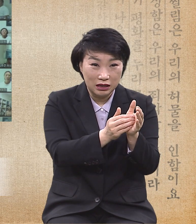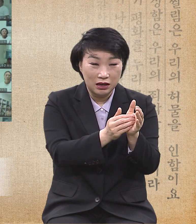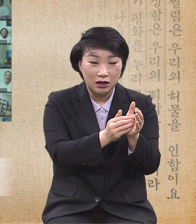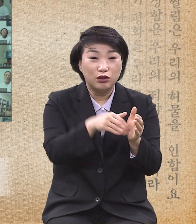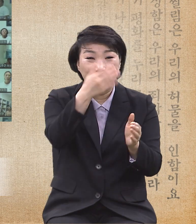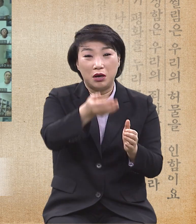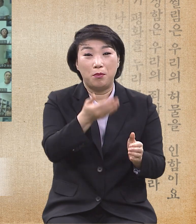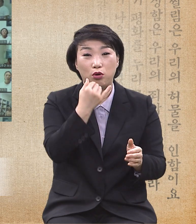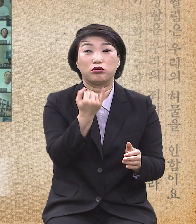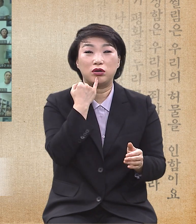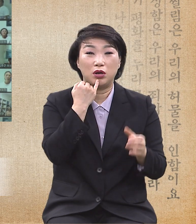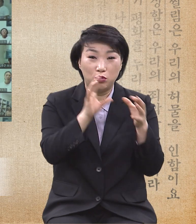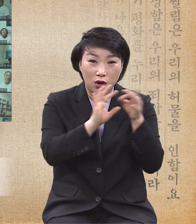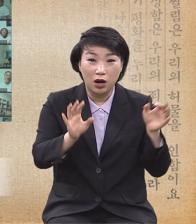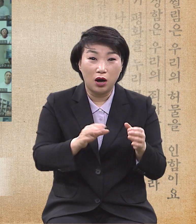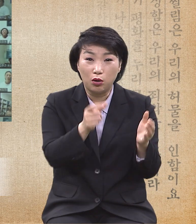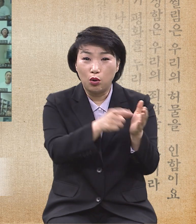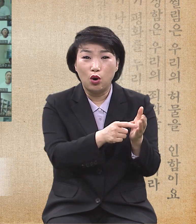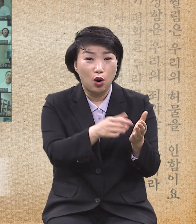응?